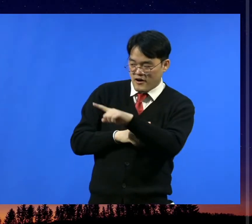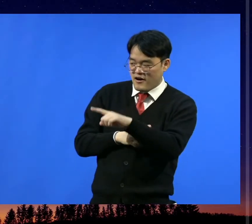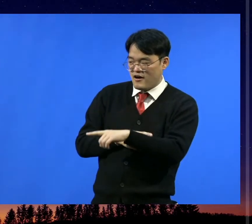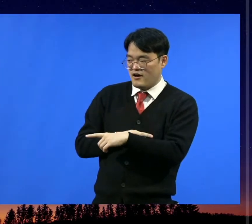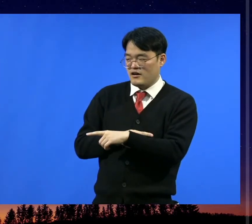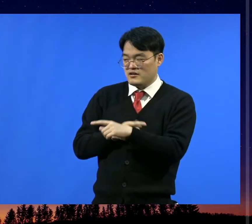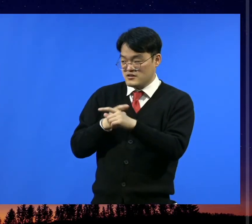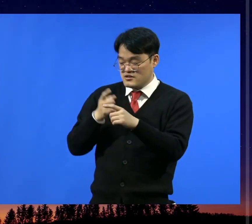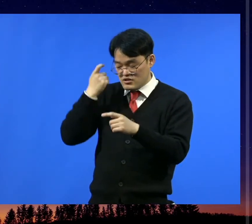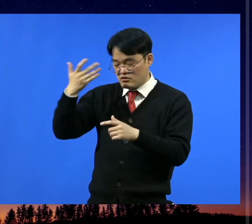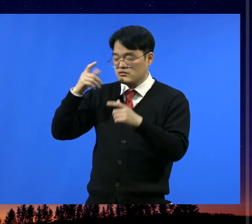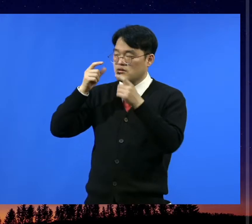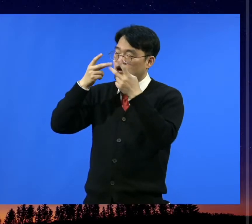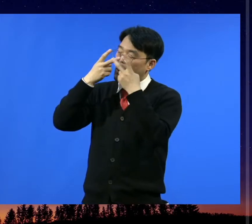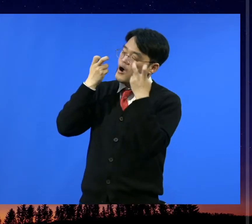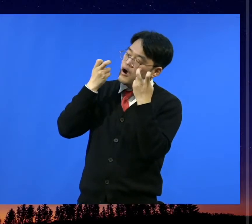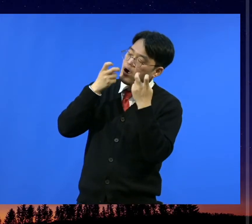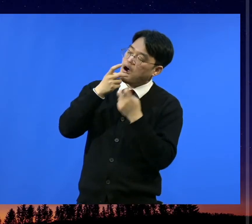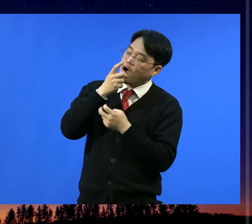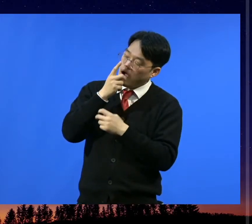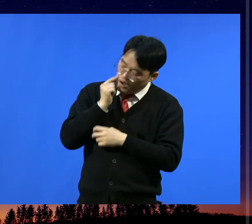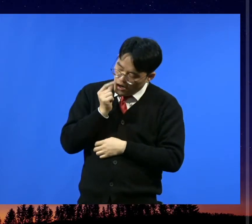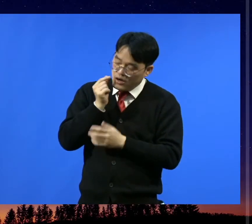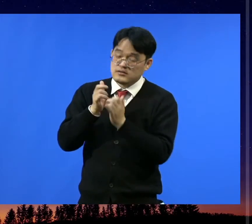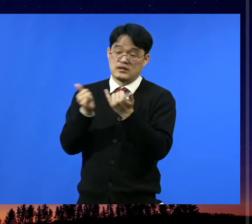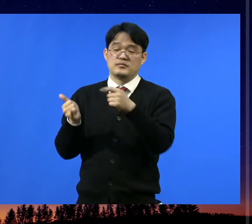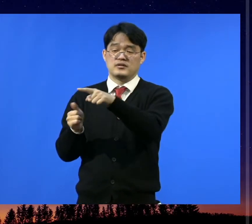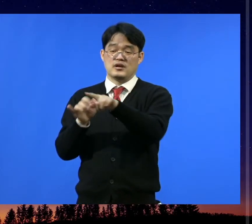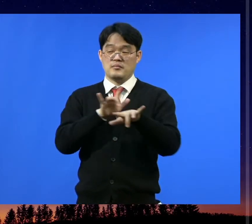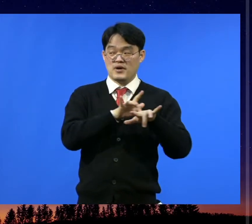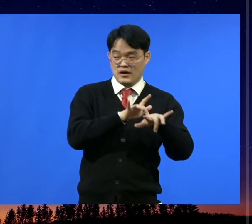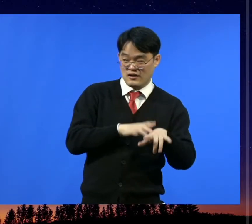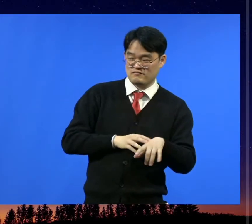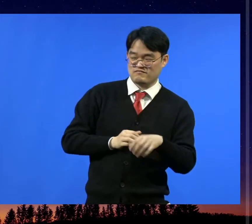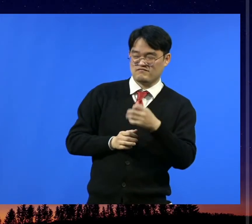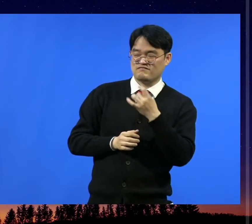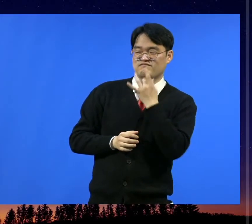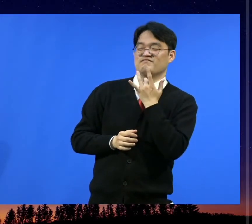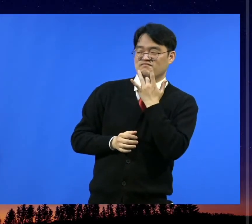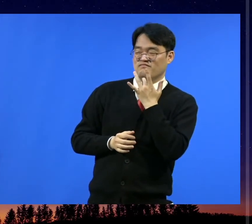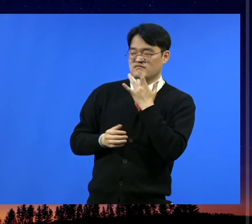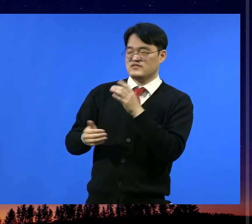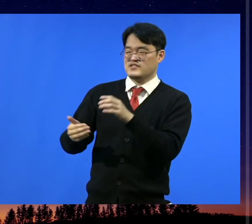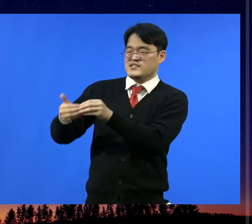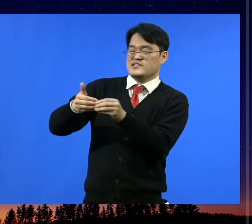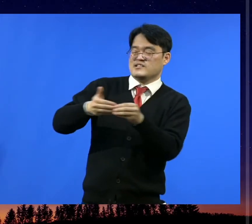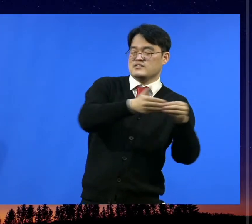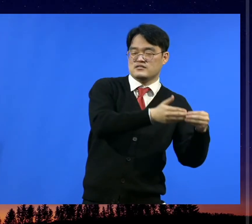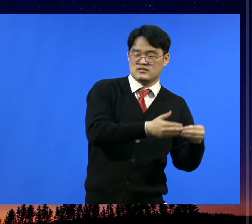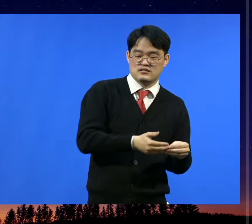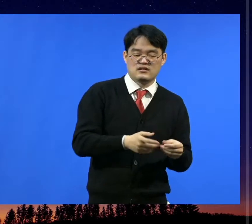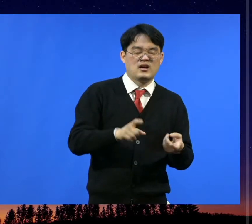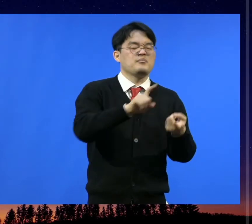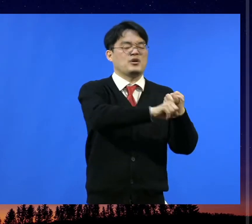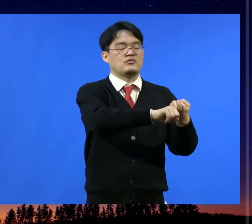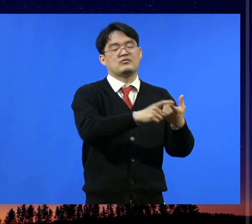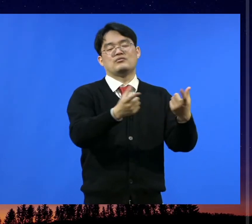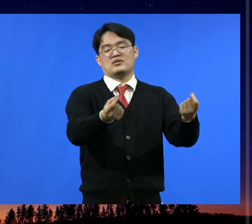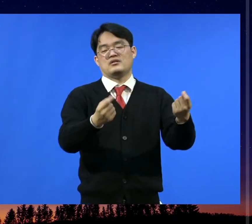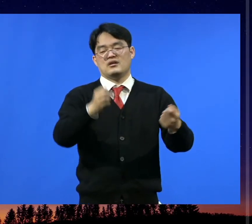영적으로 깨어있지 않는 상태는 마귀의 밥이에요. 마귀가 하는 대로 따라가는 것입니다. 그냥 졸고 있는 정도가